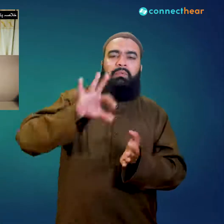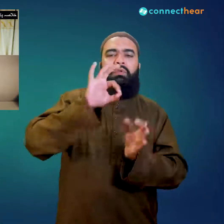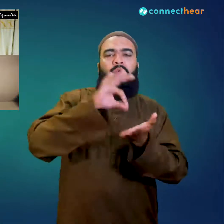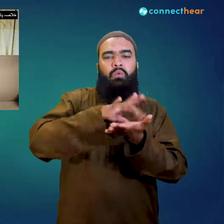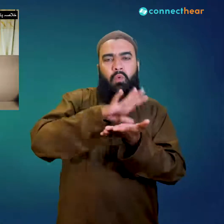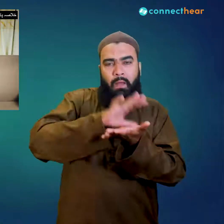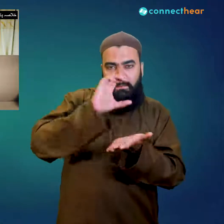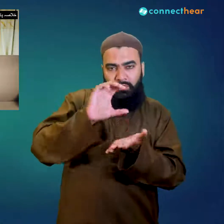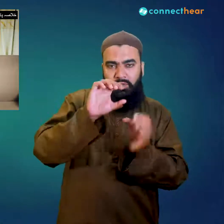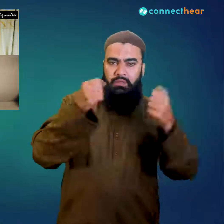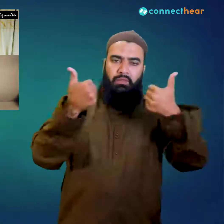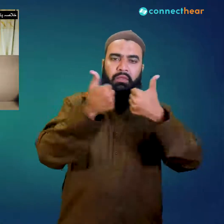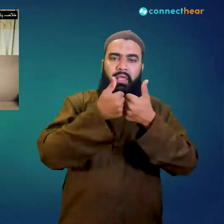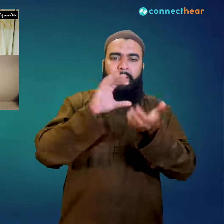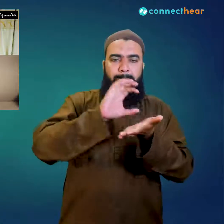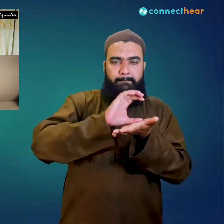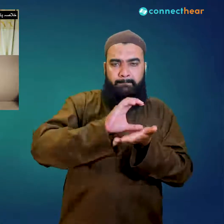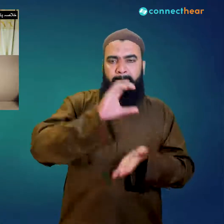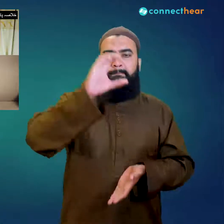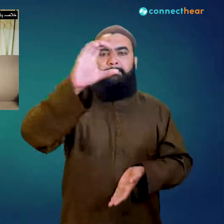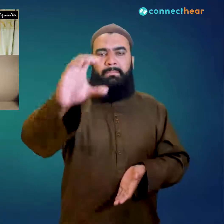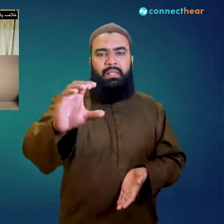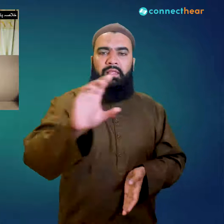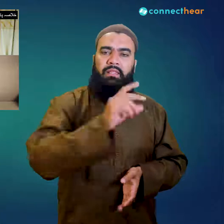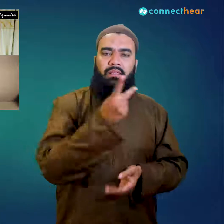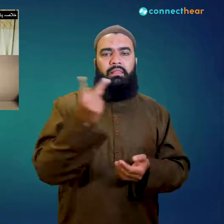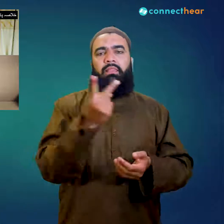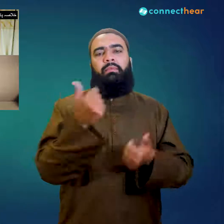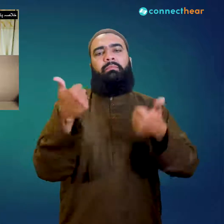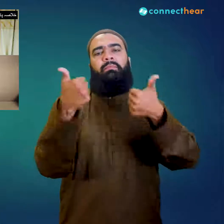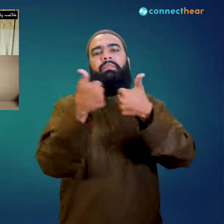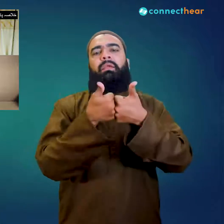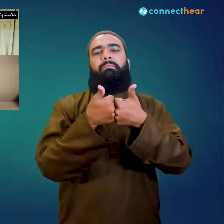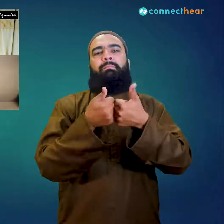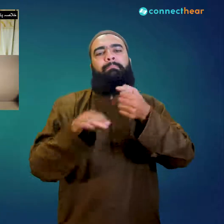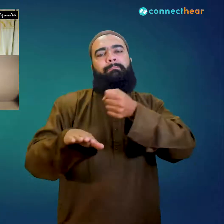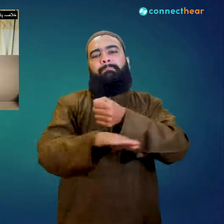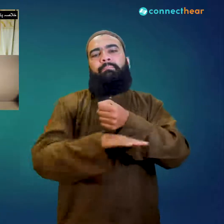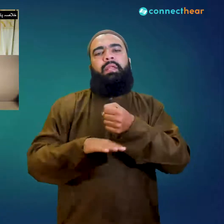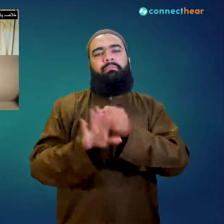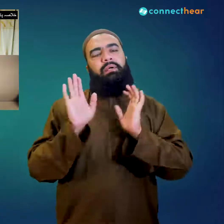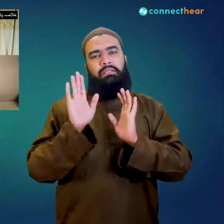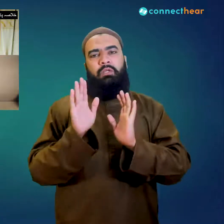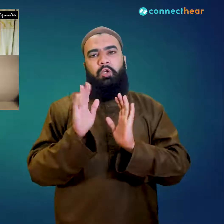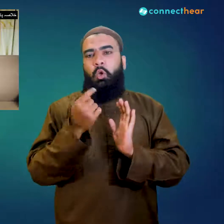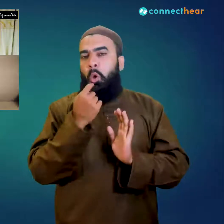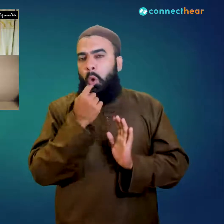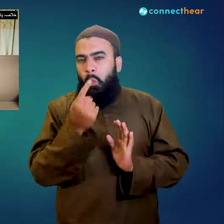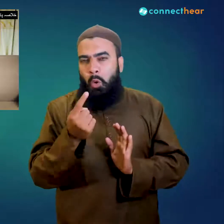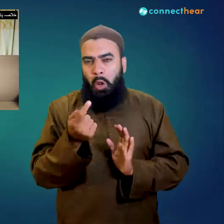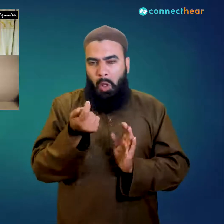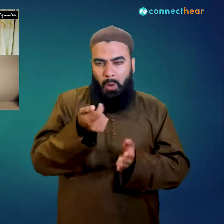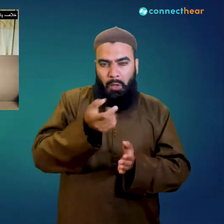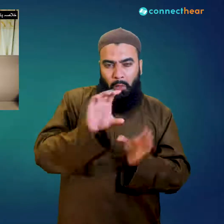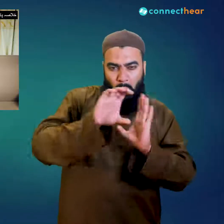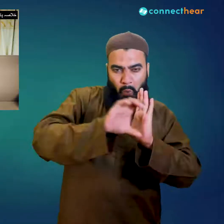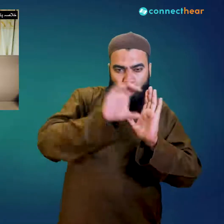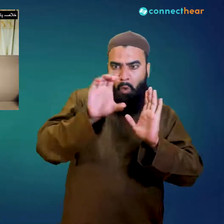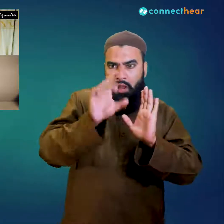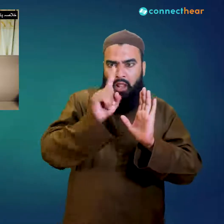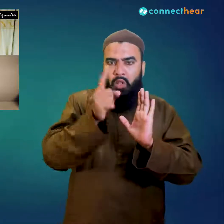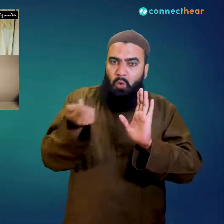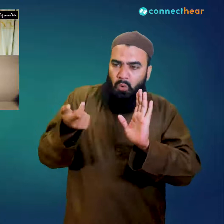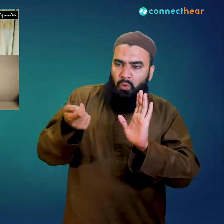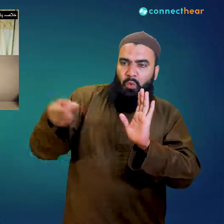معاف کر دیا جائے، اللہ کے ہاں اس کا بہت بڑا اجر ہے۔ کہاں یہ کہ اس سے زیادہ لیا جائے تو یہ اس پر زیادتی بھی ہے، اس پر ظلم ہے